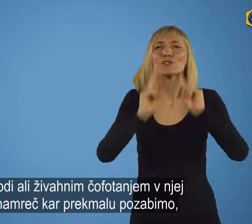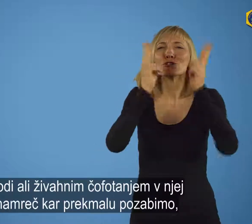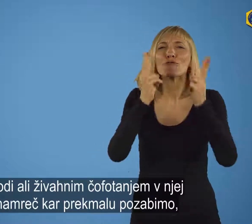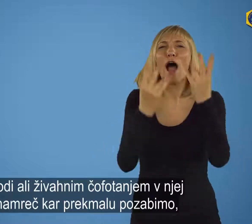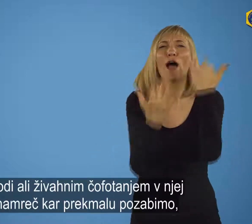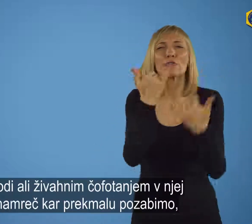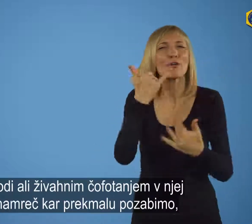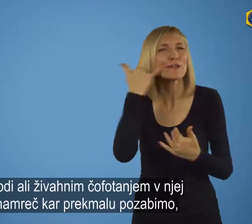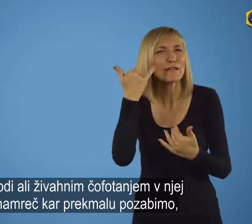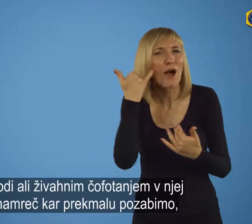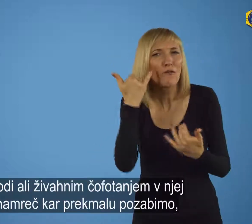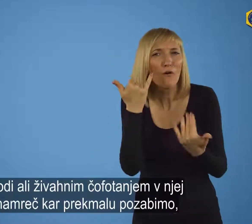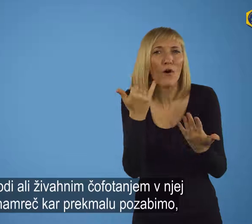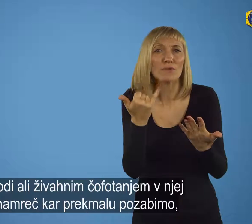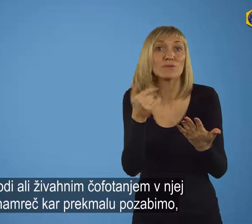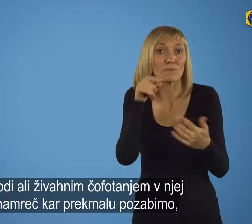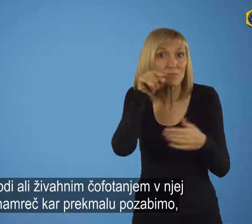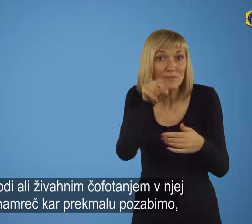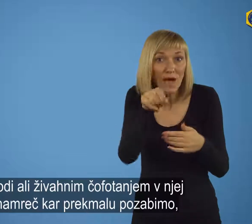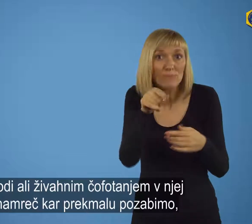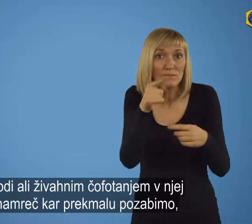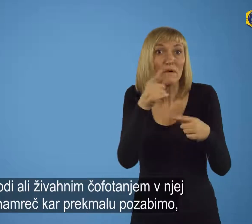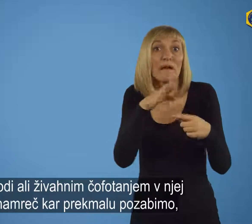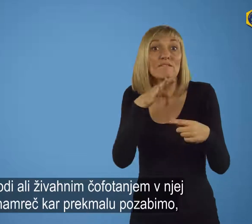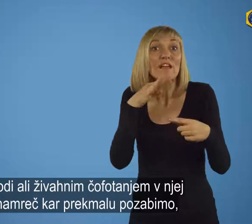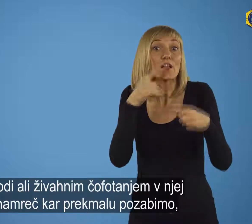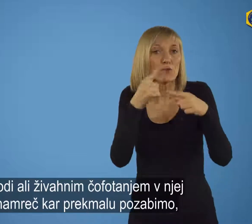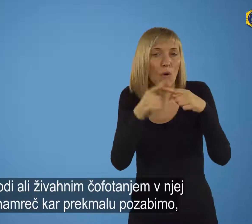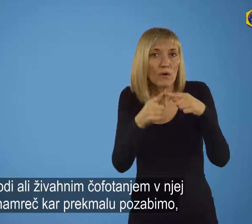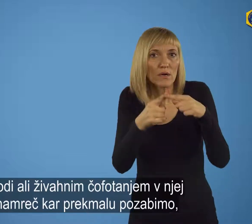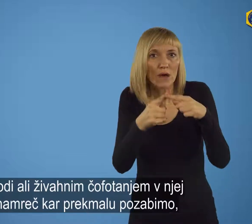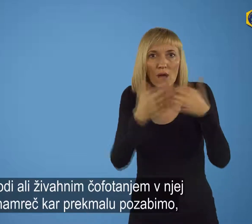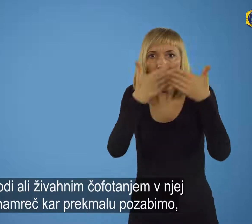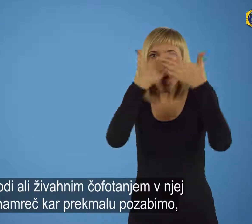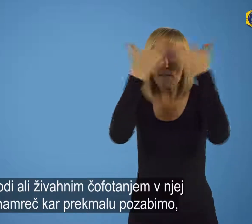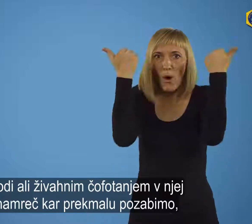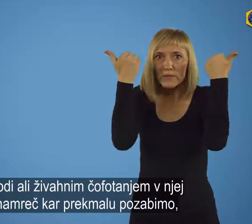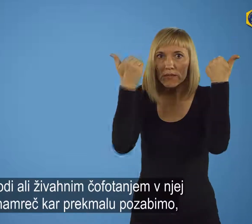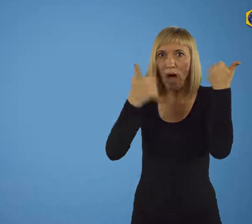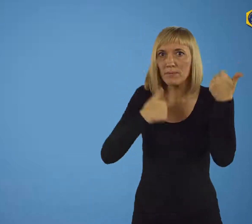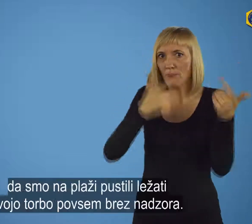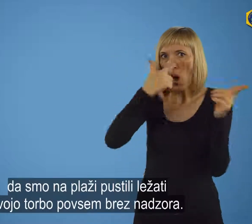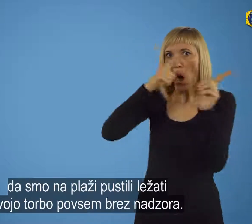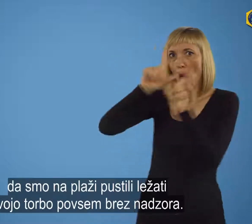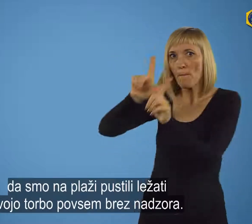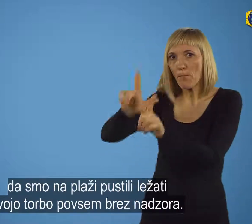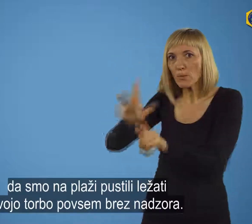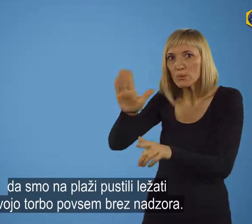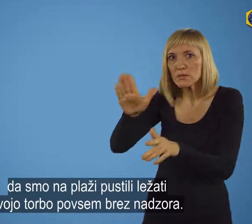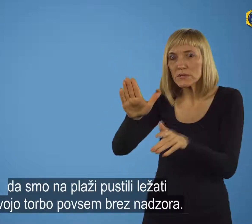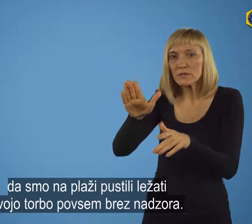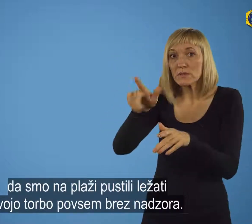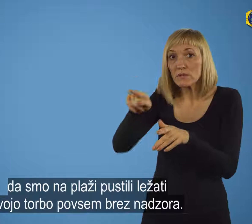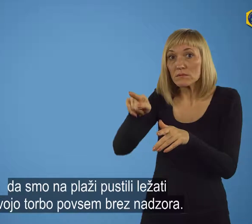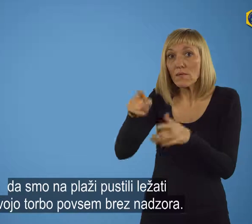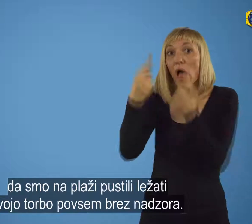živahnim čofotanjem v njej namreč kar prekmalu pozabimo, da smo na plaži pustili ležati svojo torbo povsem brez